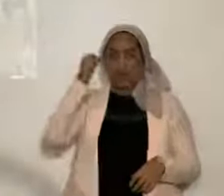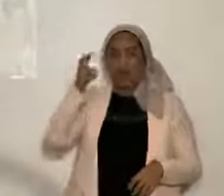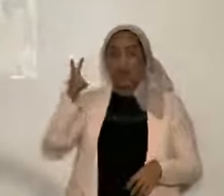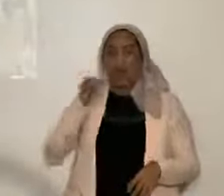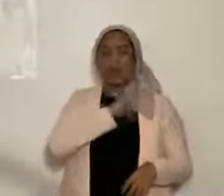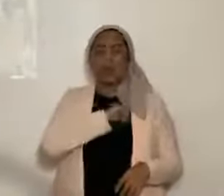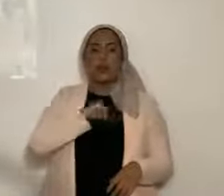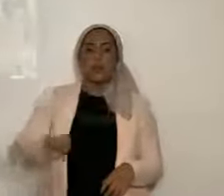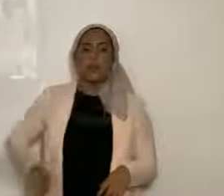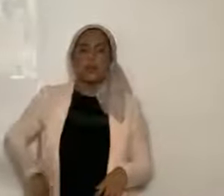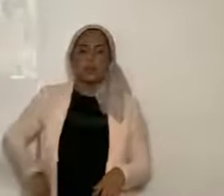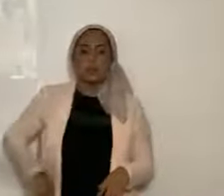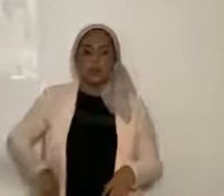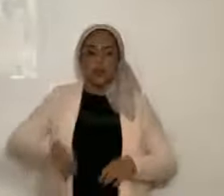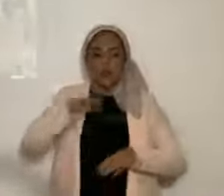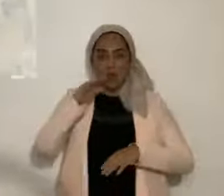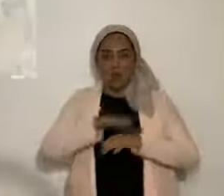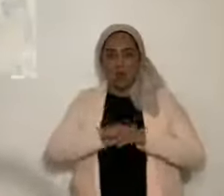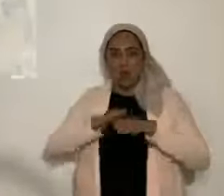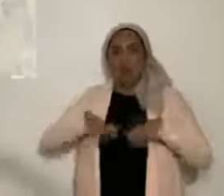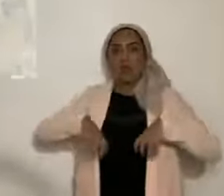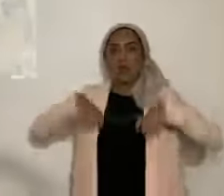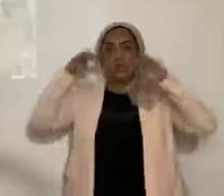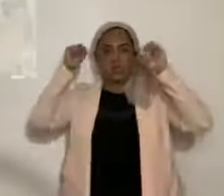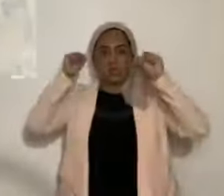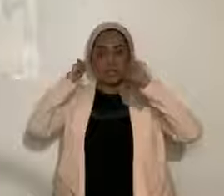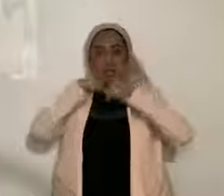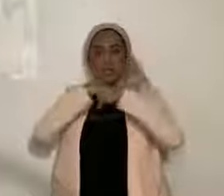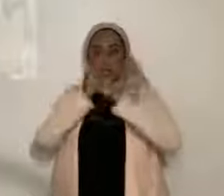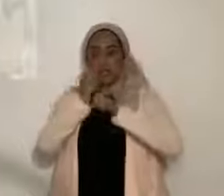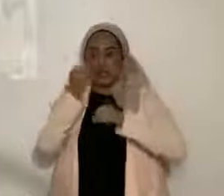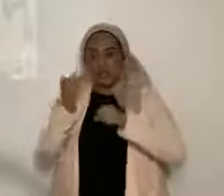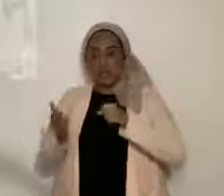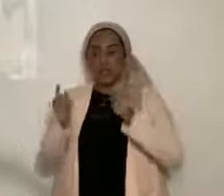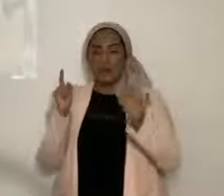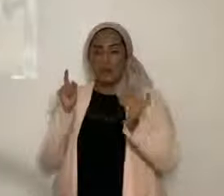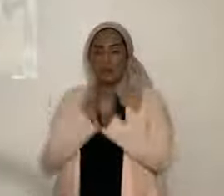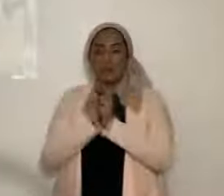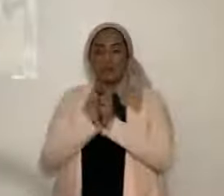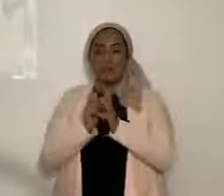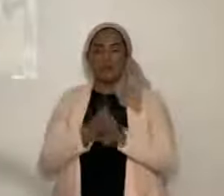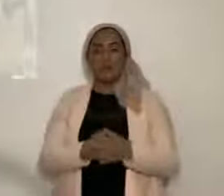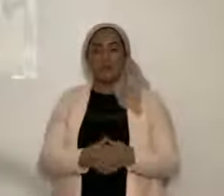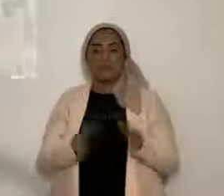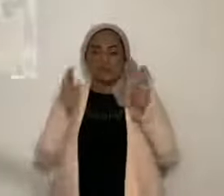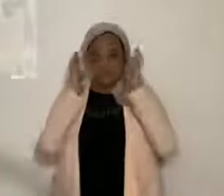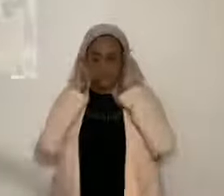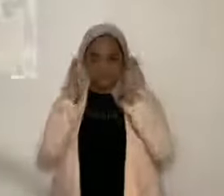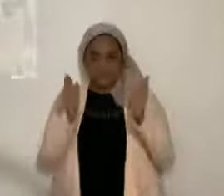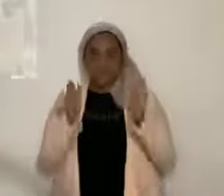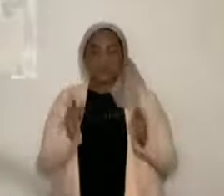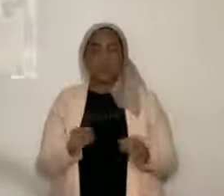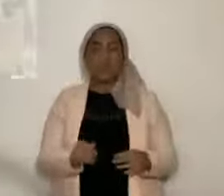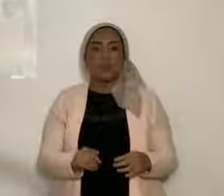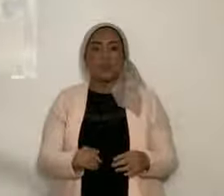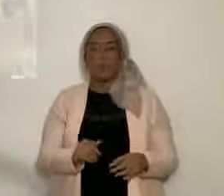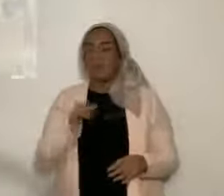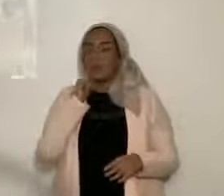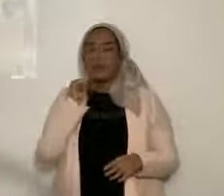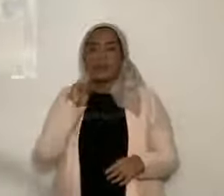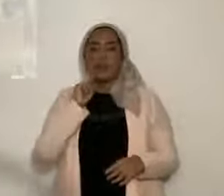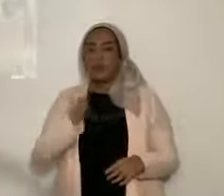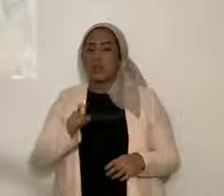HaMashiach en el Natsal lo hará personalmente. Atención, no mandará